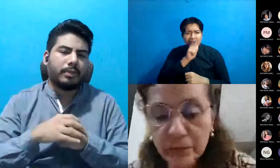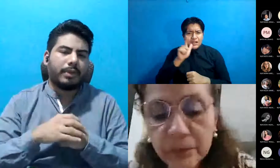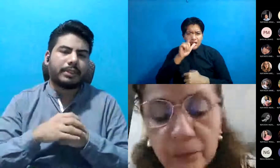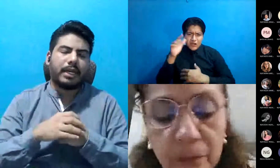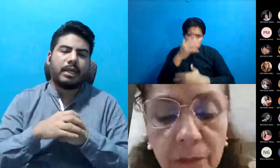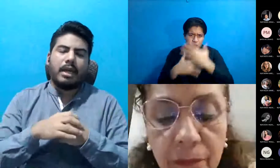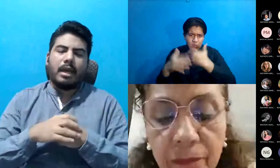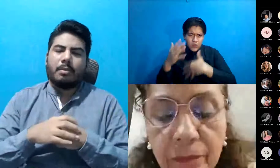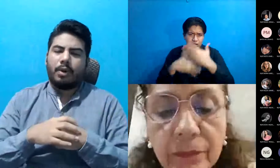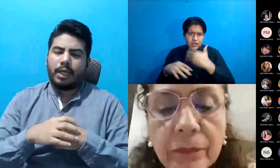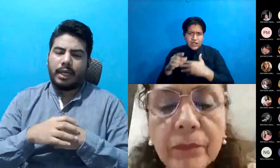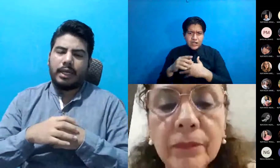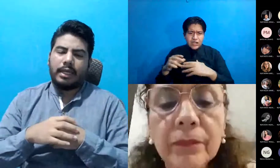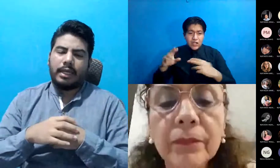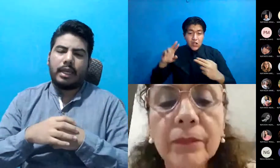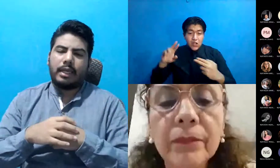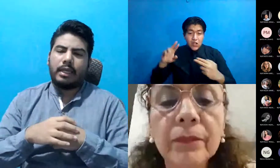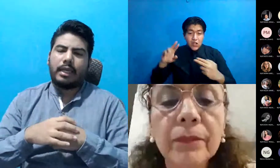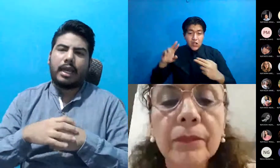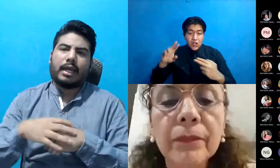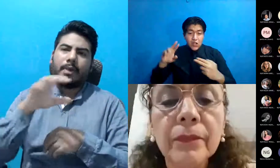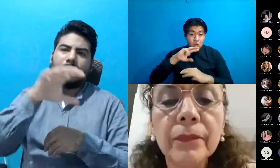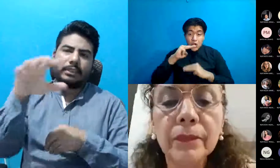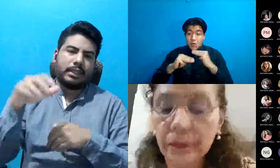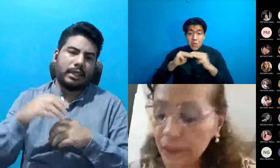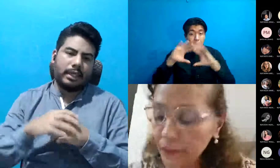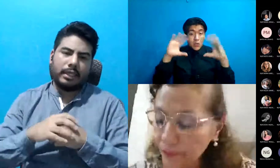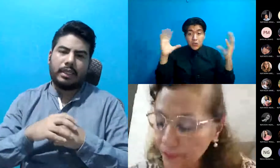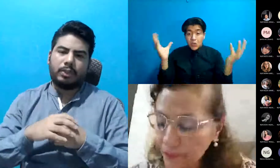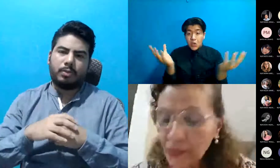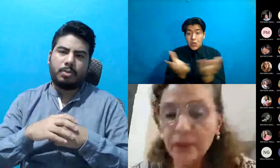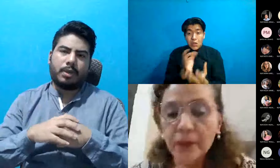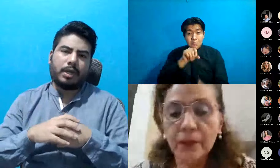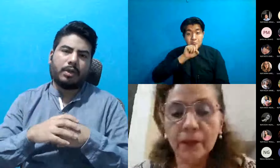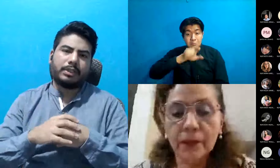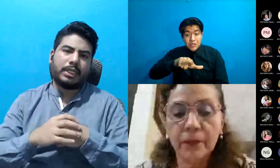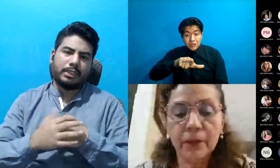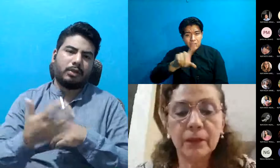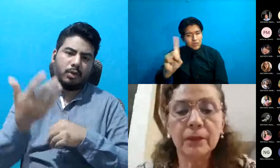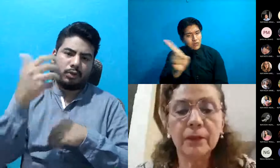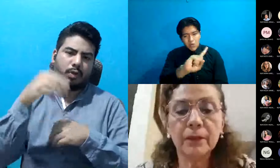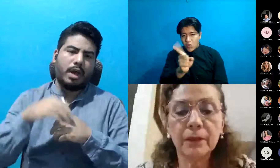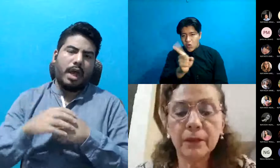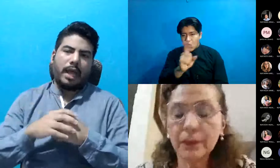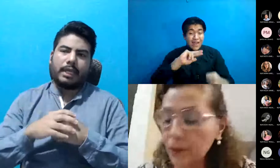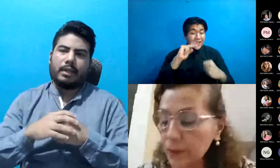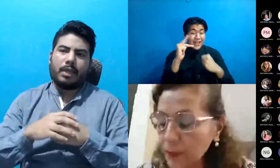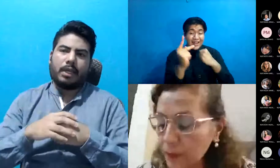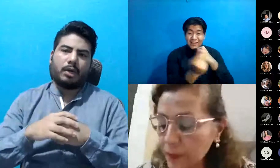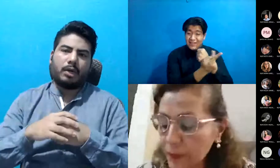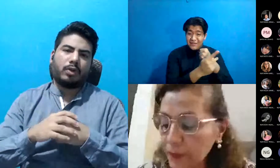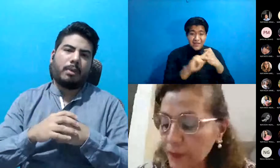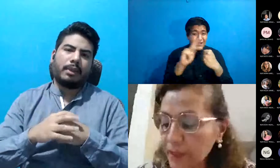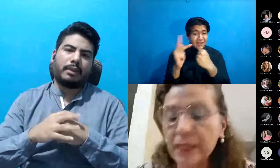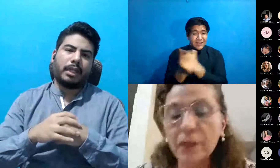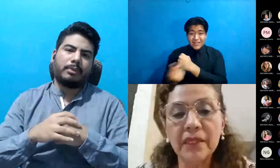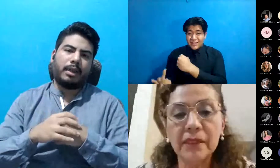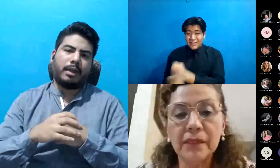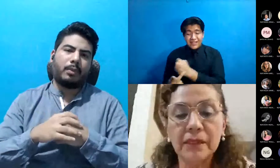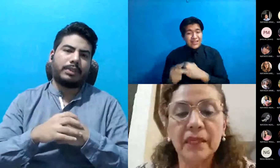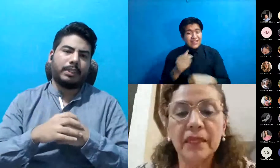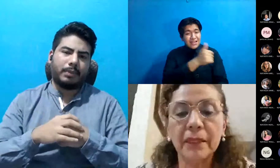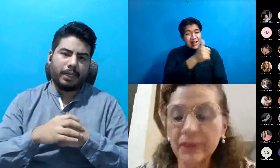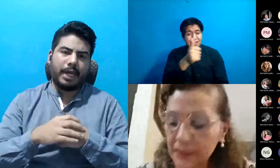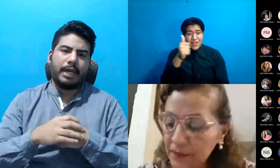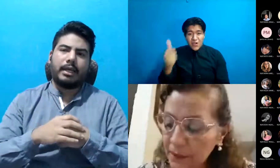de señas no es universal porque cada país tiene su propia lengua de señas. Incluso aquí en México no solamente